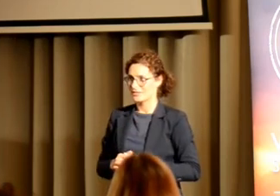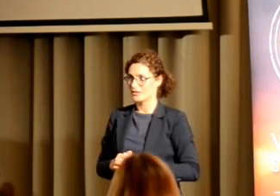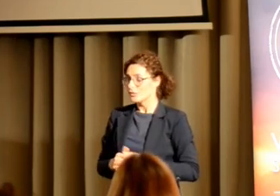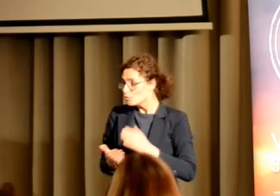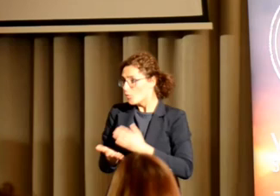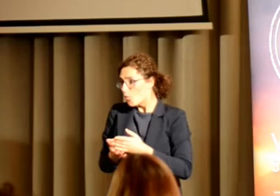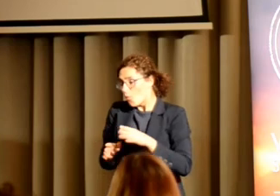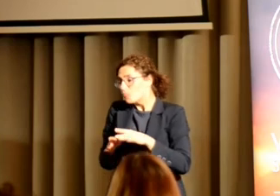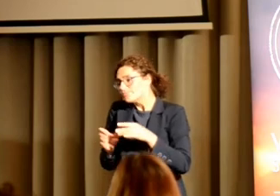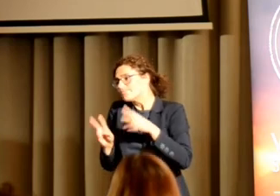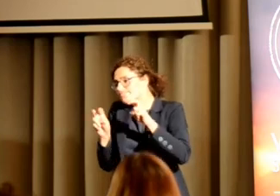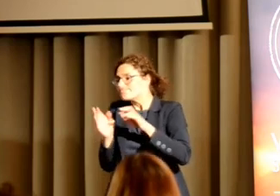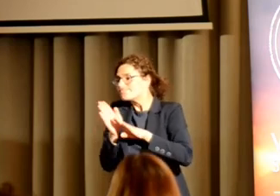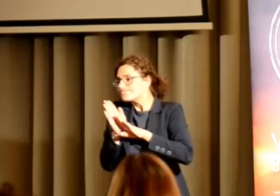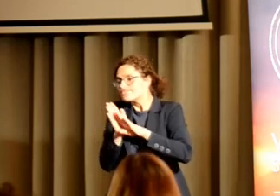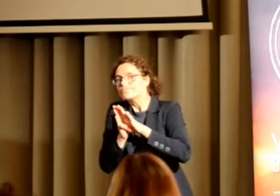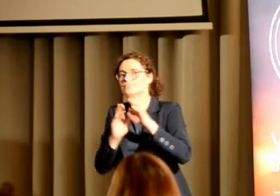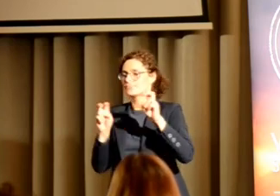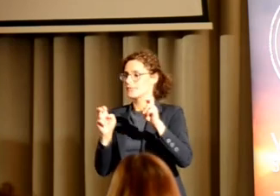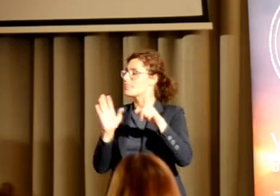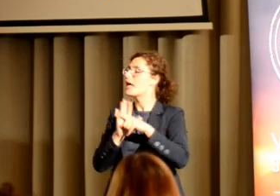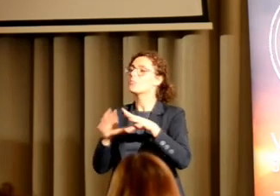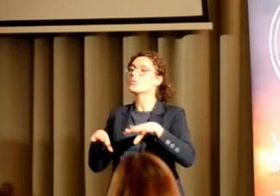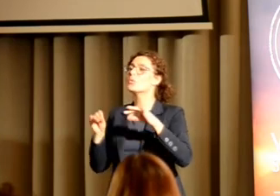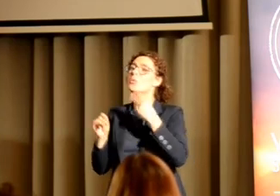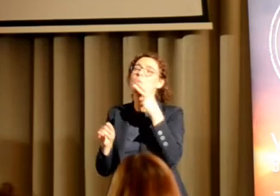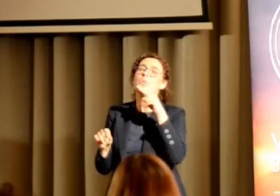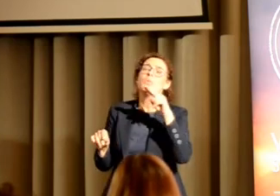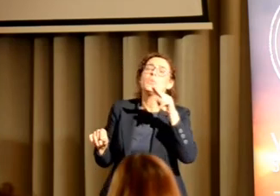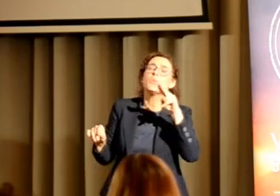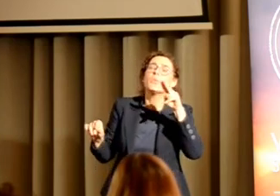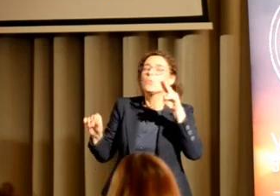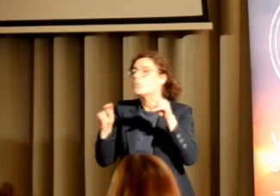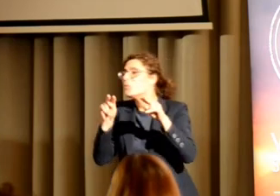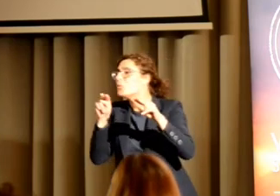Takie są początki. Znaczy to wycie na początku to jest takie.